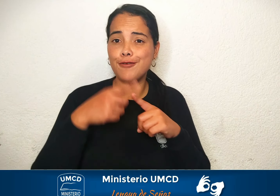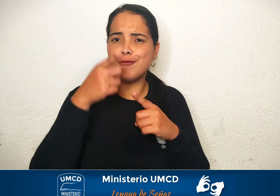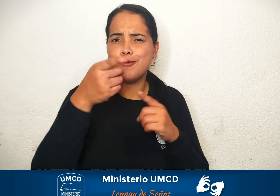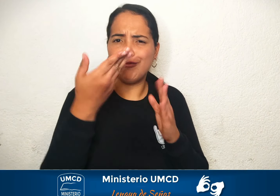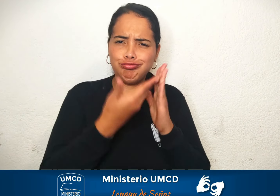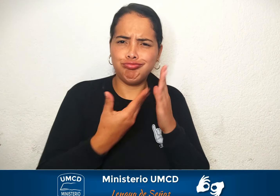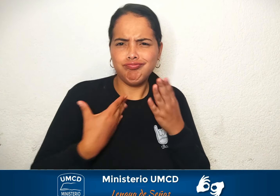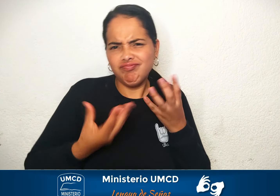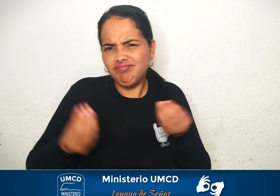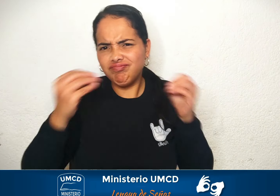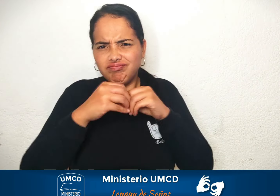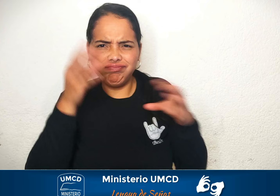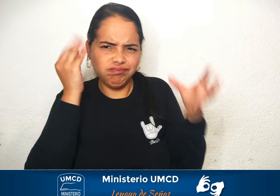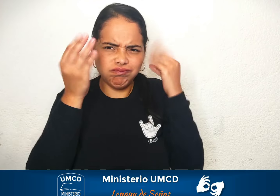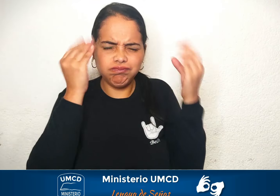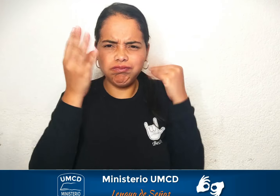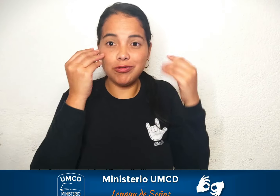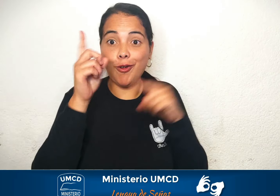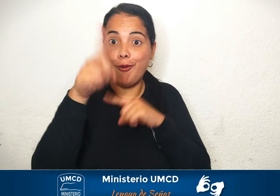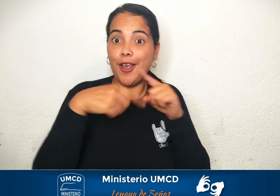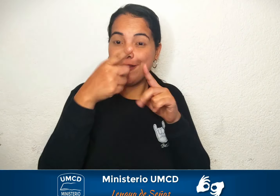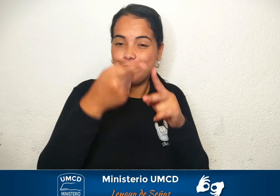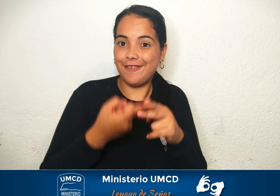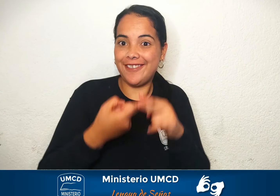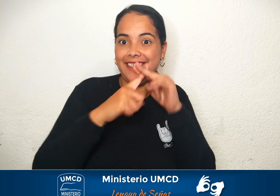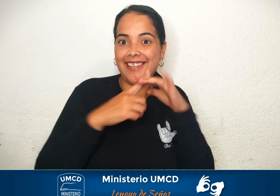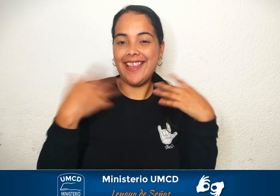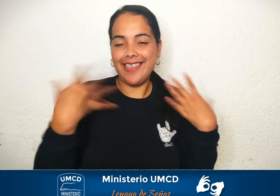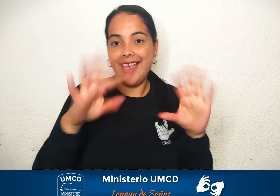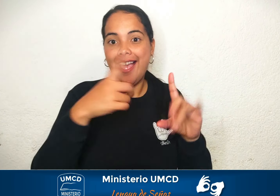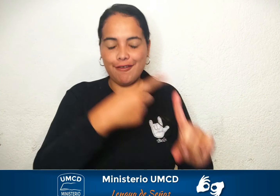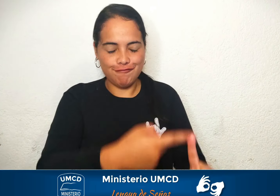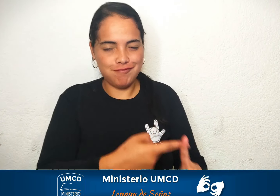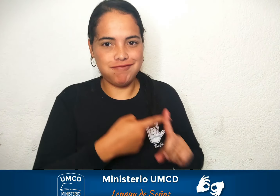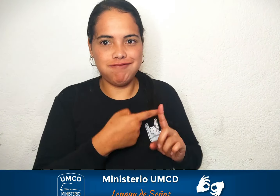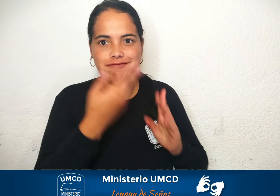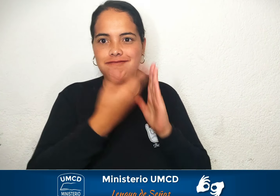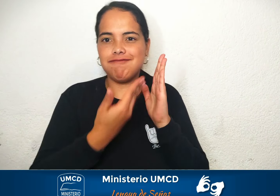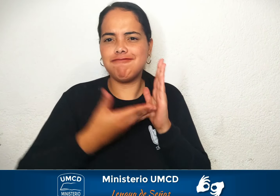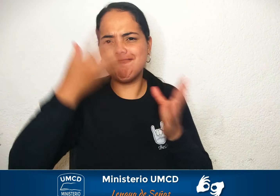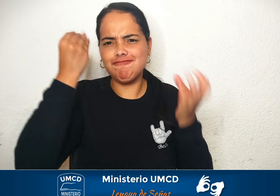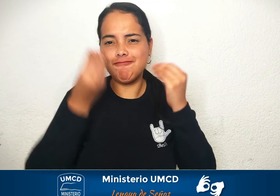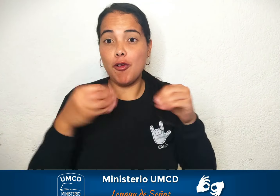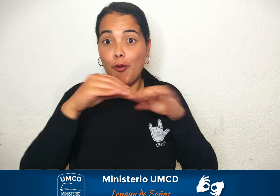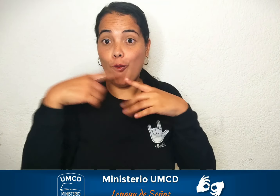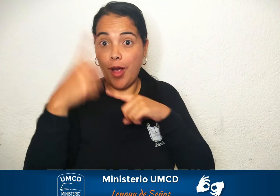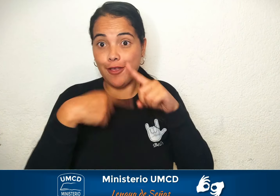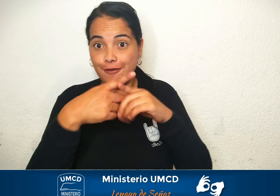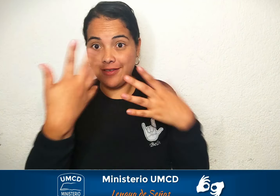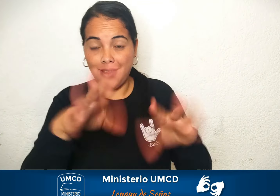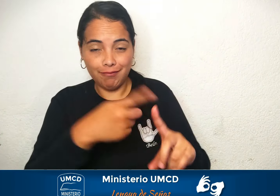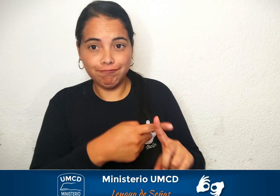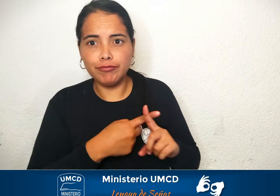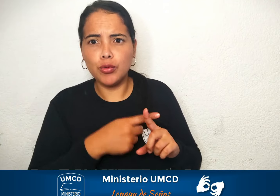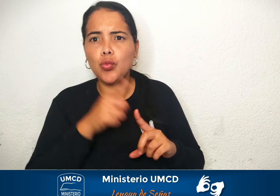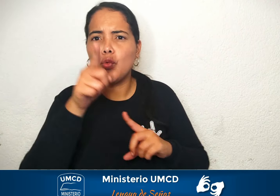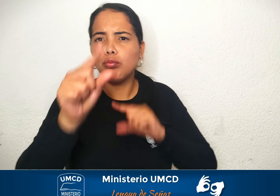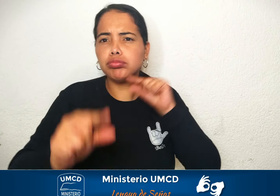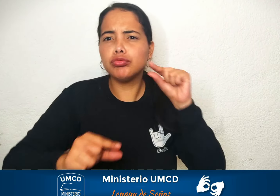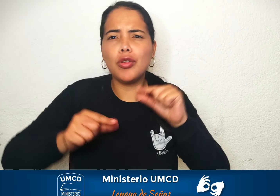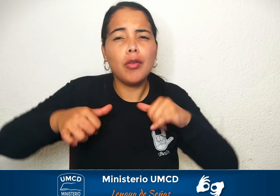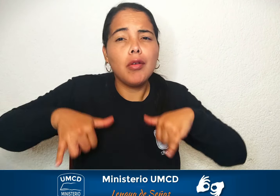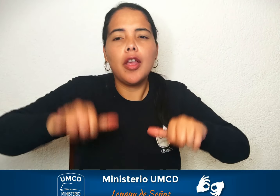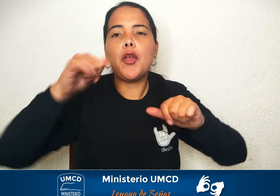El crecimiento espiritual. Un proceso que inicia cuando la persona llega a recibir a Cristo como su Señor y Salvador. Pero es un proceso